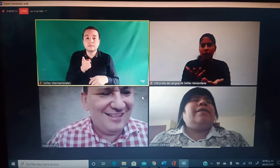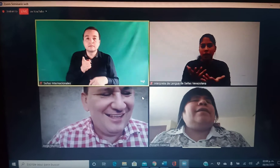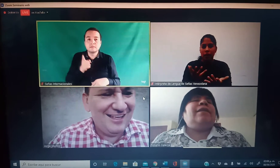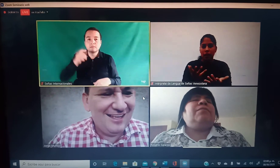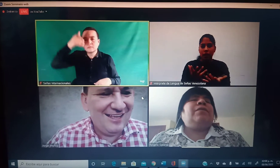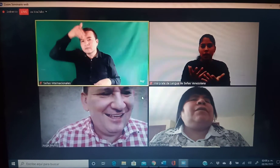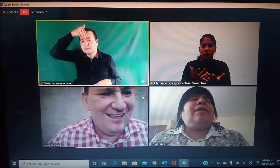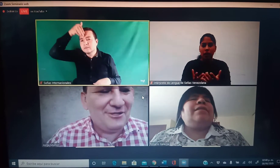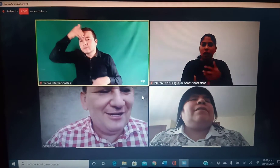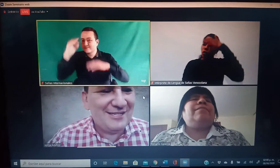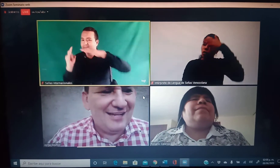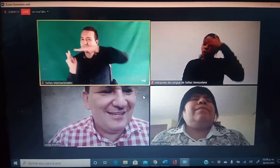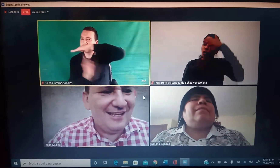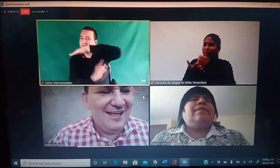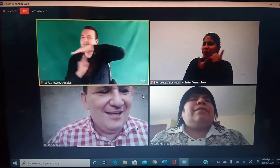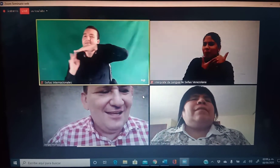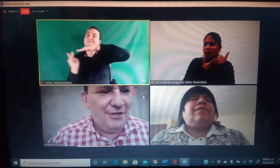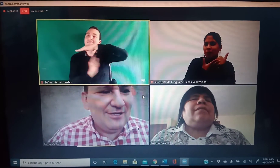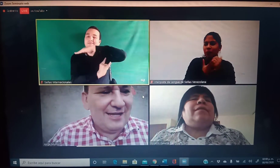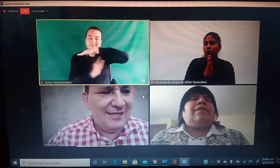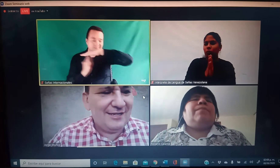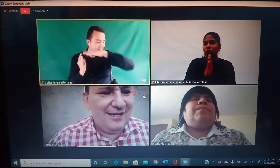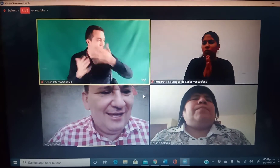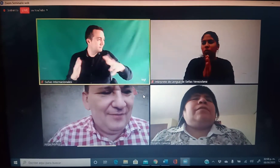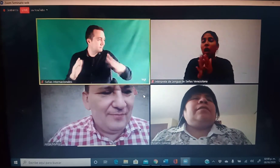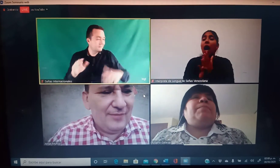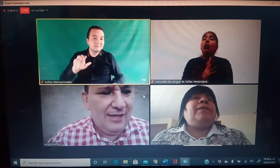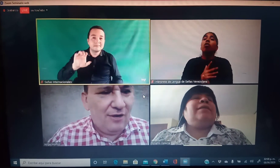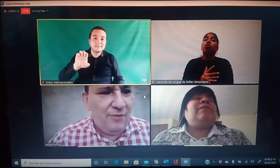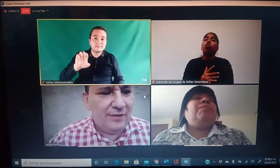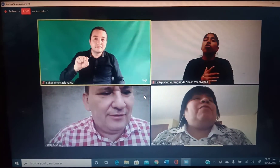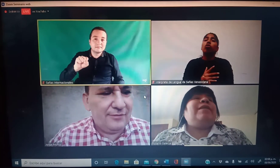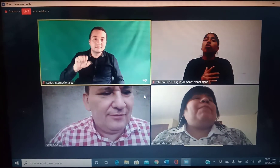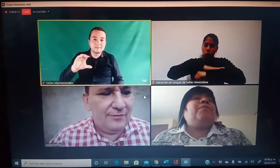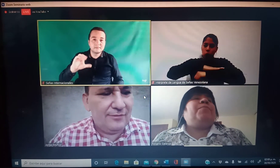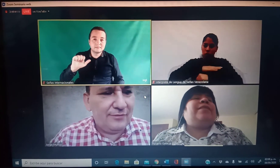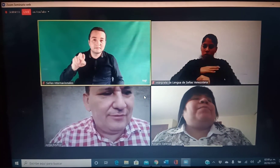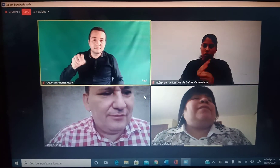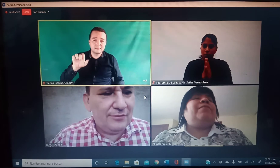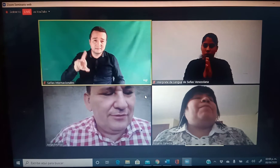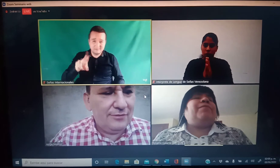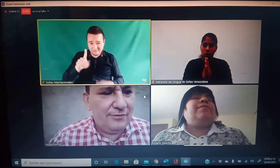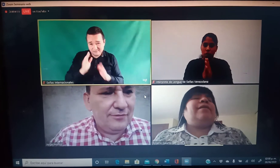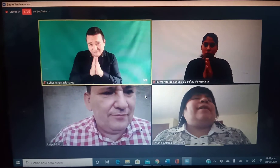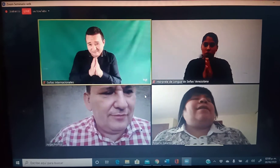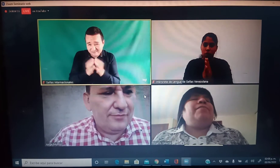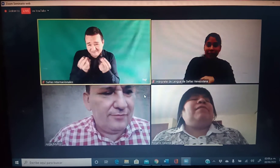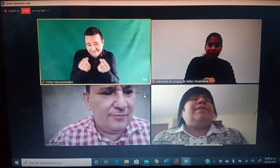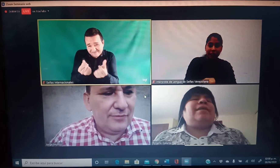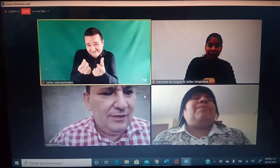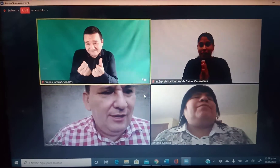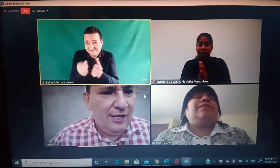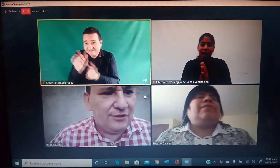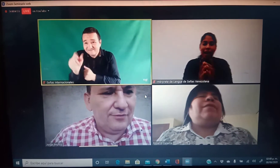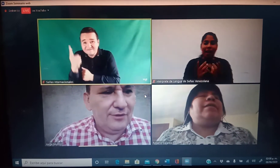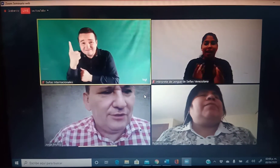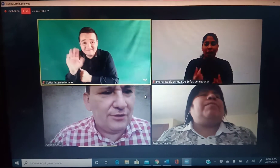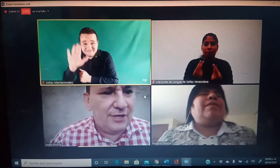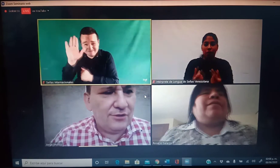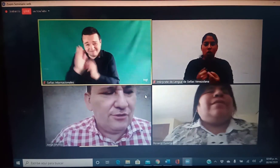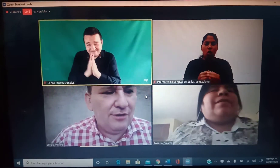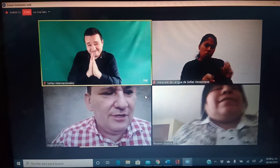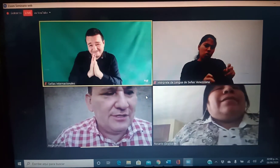los escáneres. Sobre los escáneres. sobre los escáneres, sí. Sobre los escáneres. Sí, si puedes hacerlo un poco más rápido porque tenemos ahí una pregunta y queda útil y se va a... Listo,